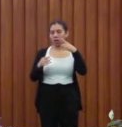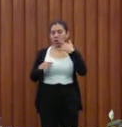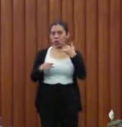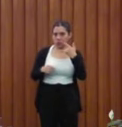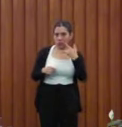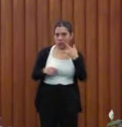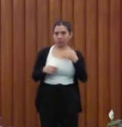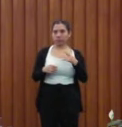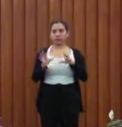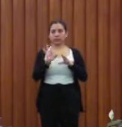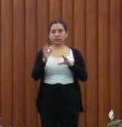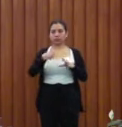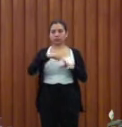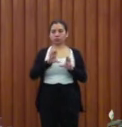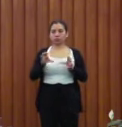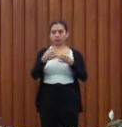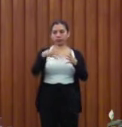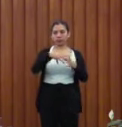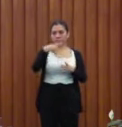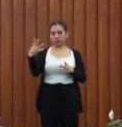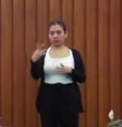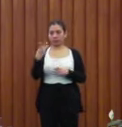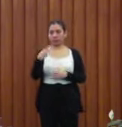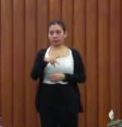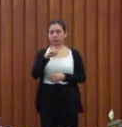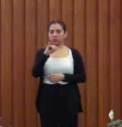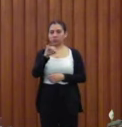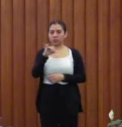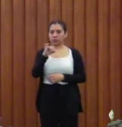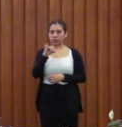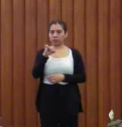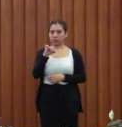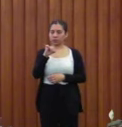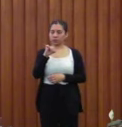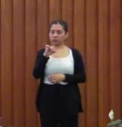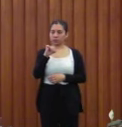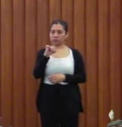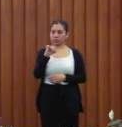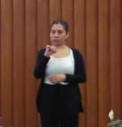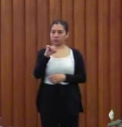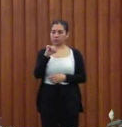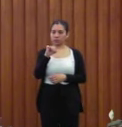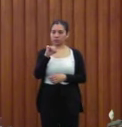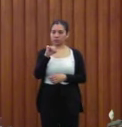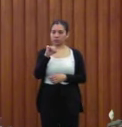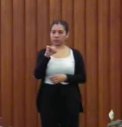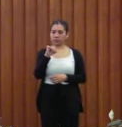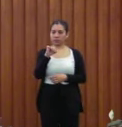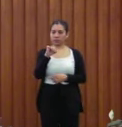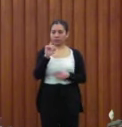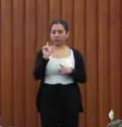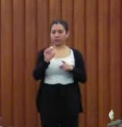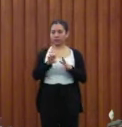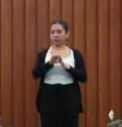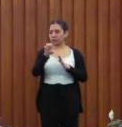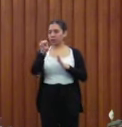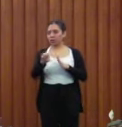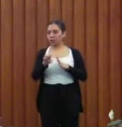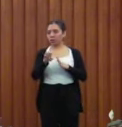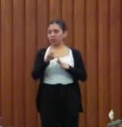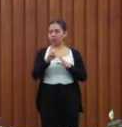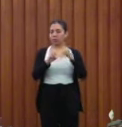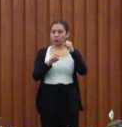de LGBTTI, pero que sí nos está desapareciendo estructuralmente en otras causas como luchas